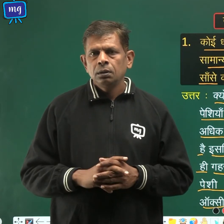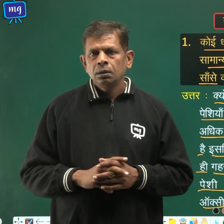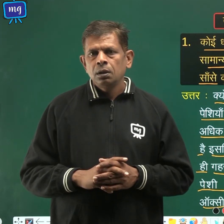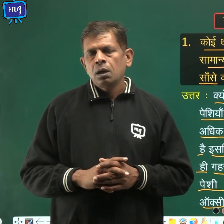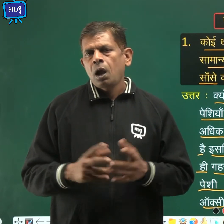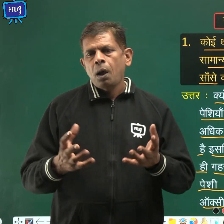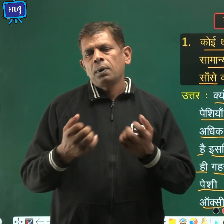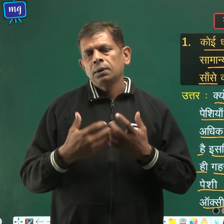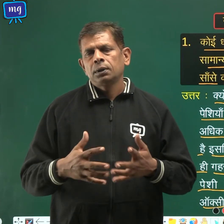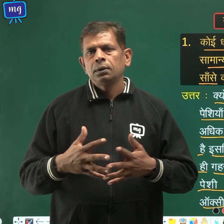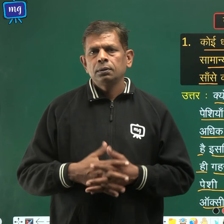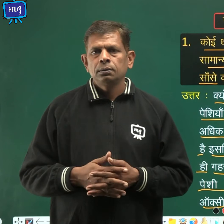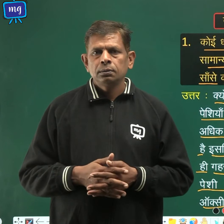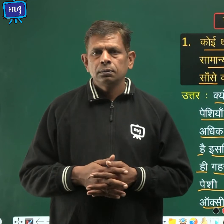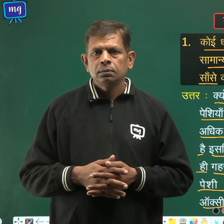मिल सके।